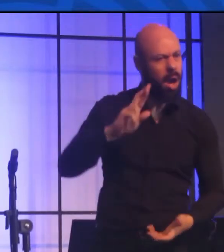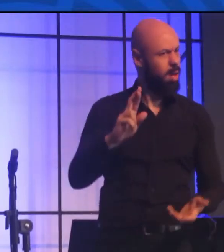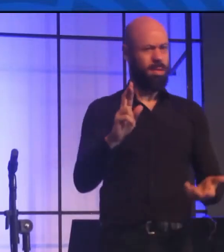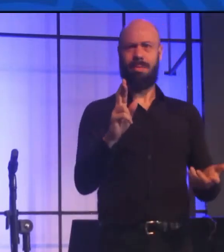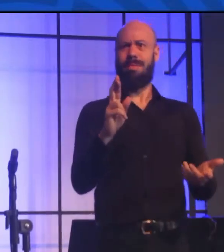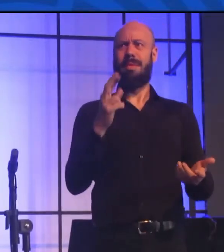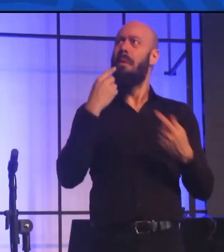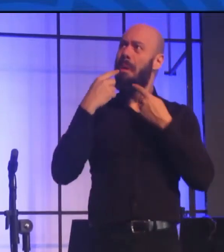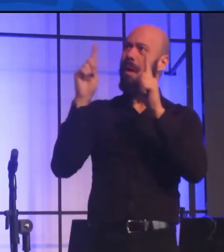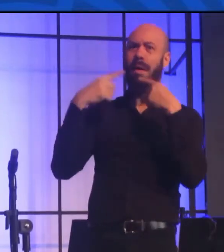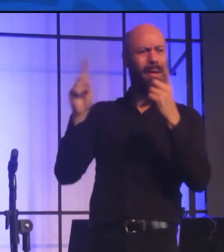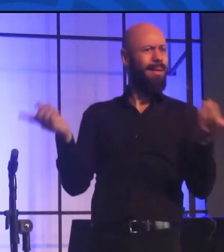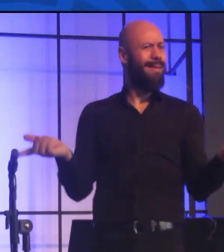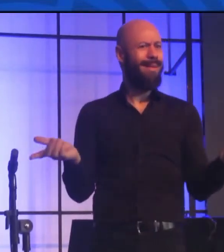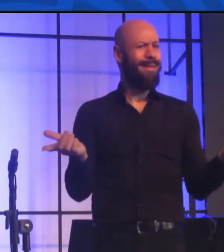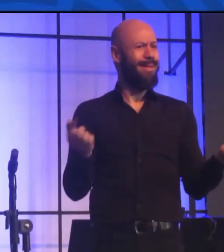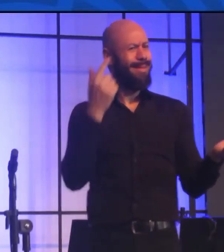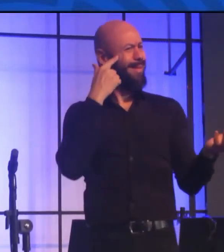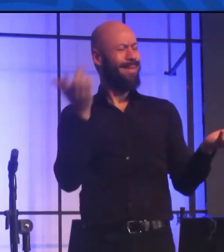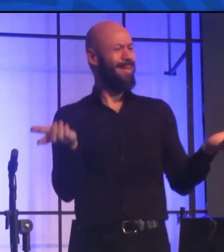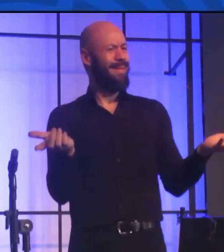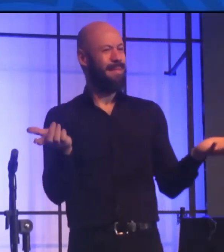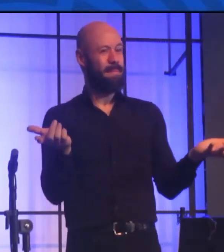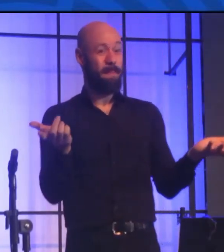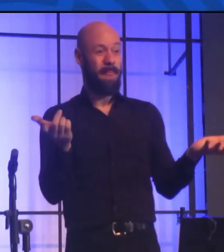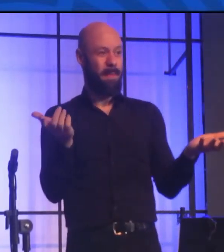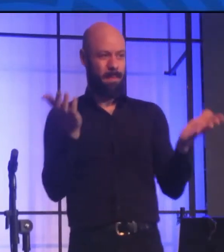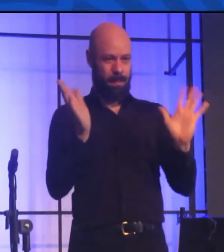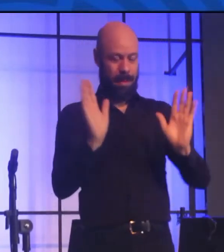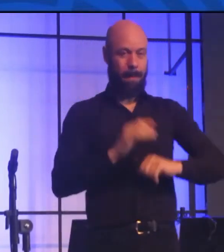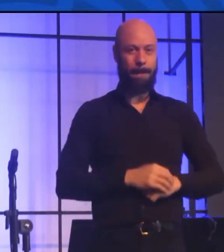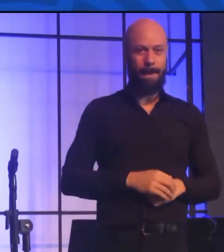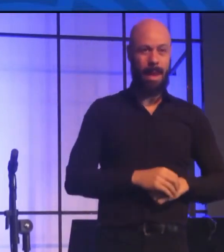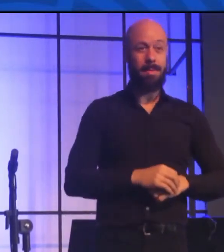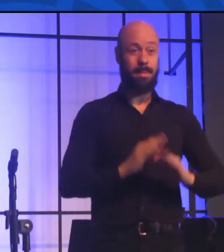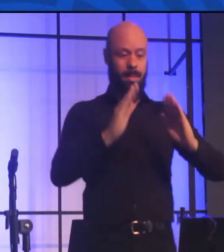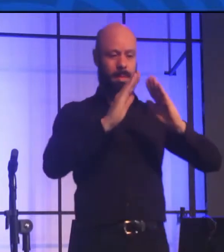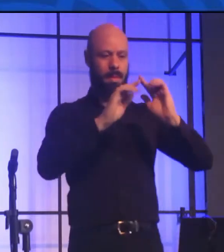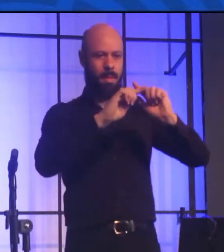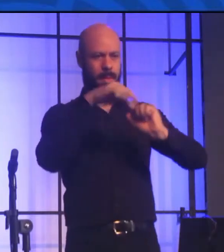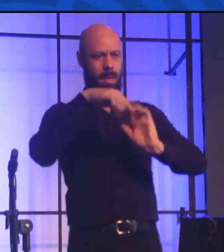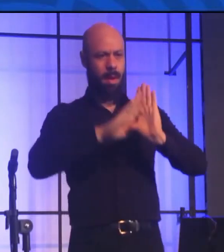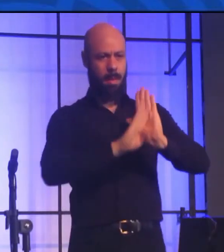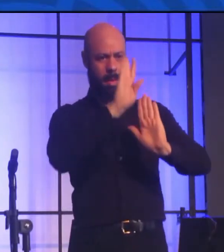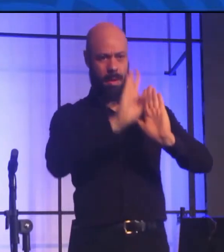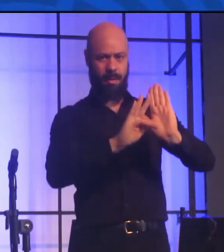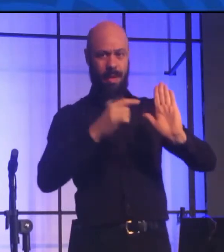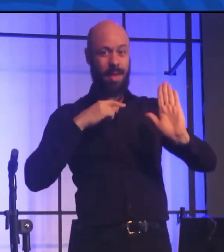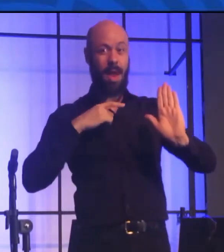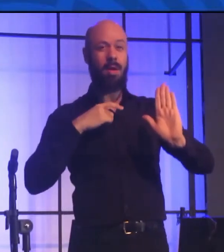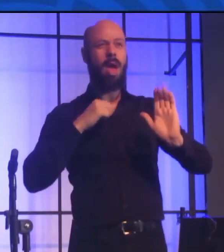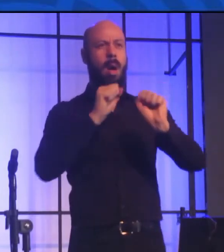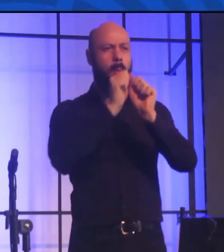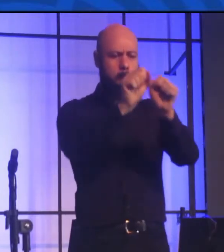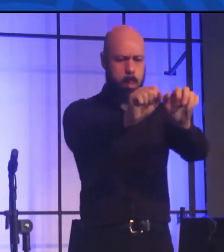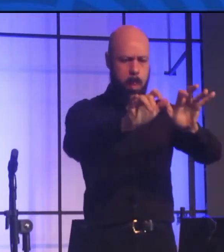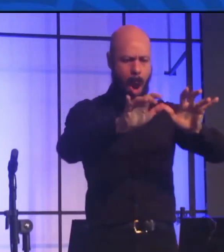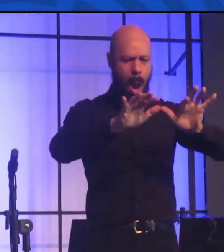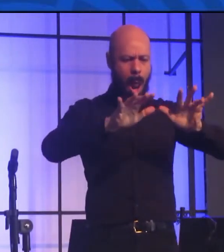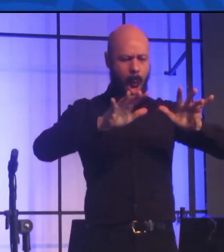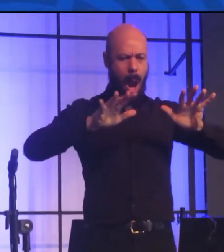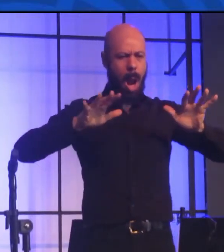Deus. É resultado de Deus estar fazendo coisas na vida de mais famílias. De Deus estar salvando